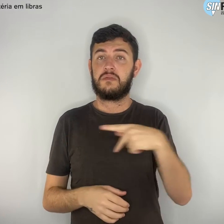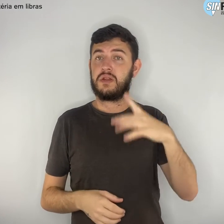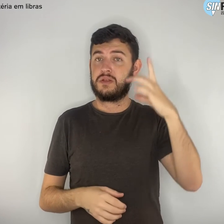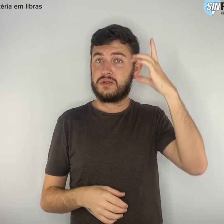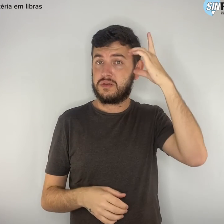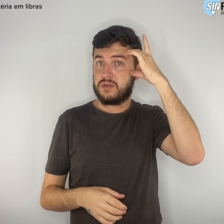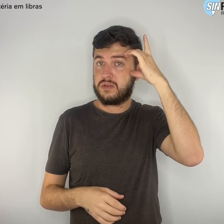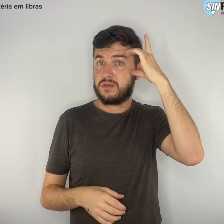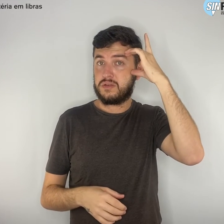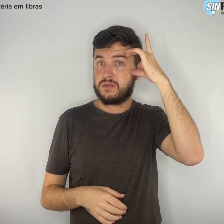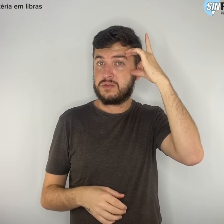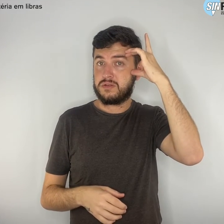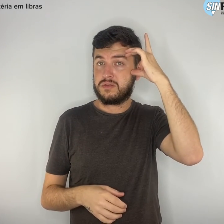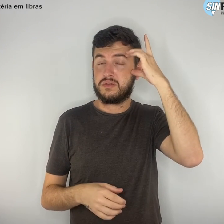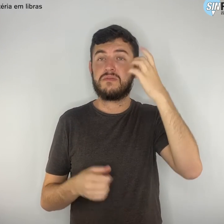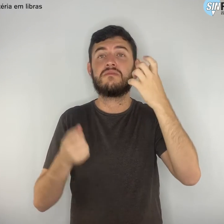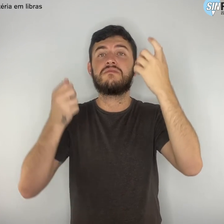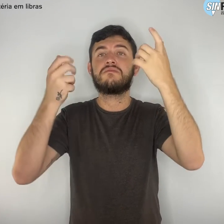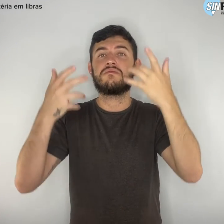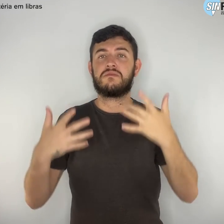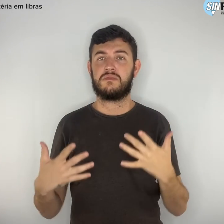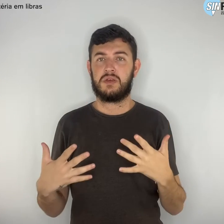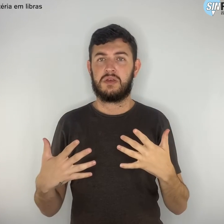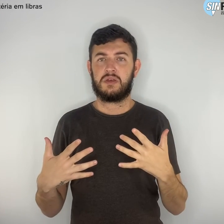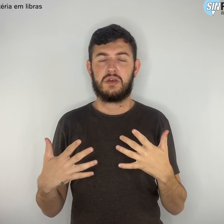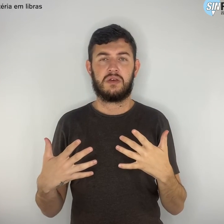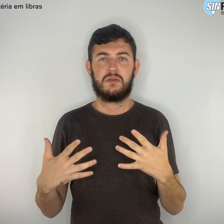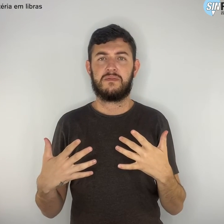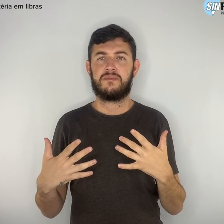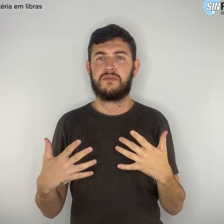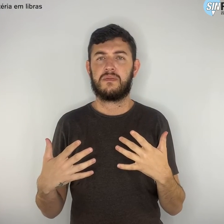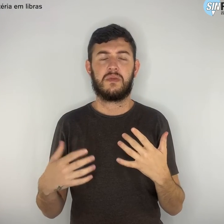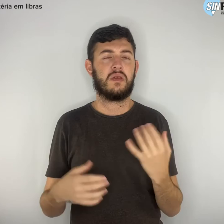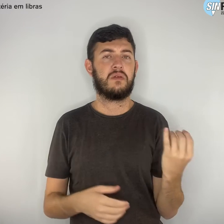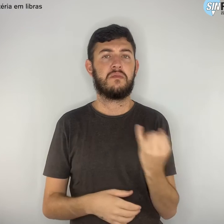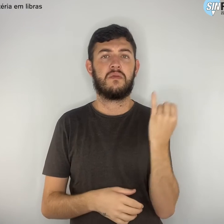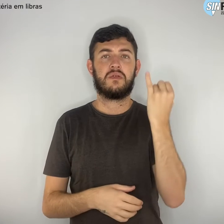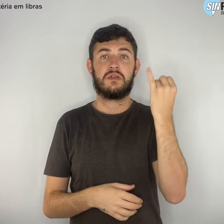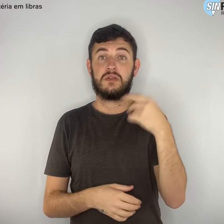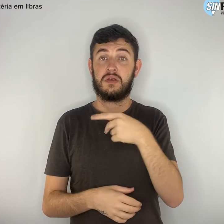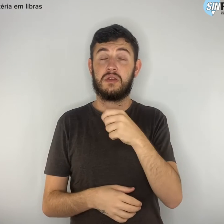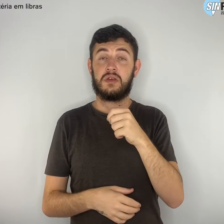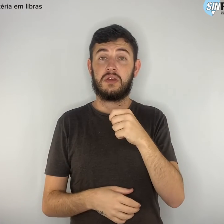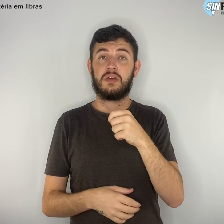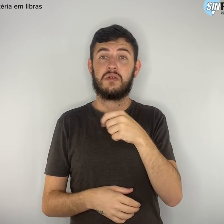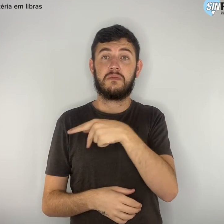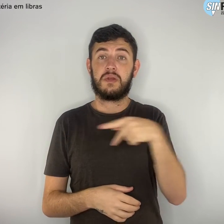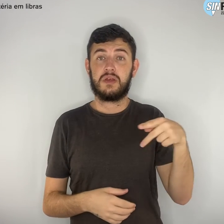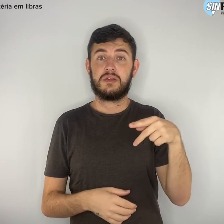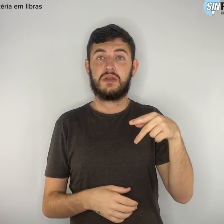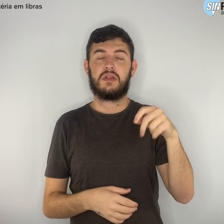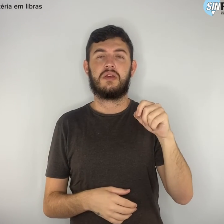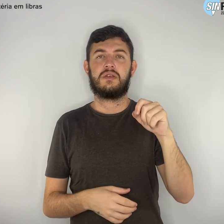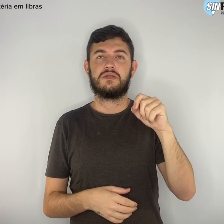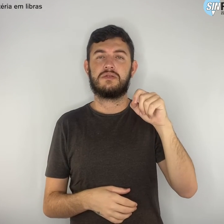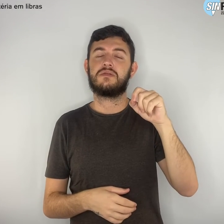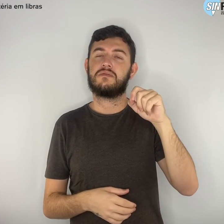Rousseff diz que foi preciso que Lula, um presidente da República humano, sério